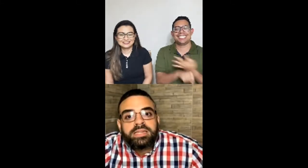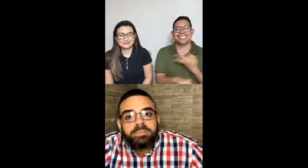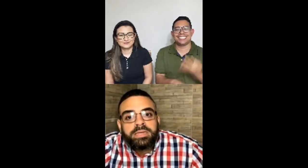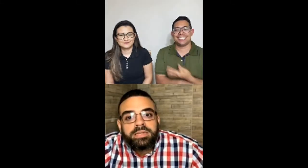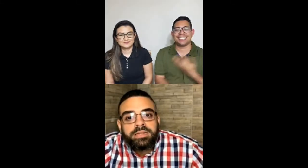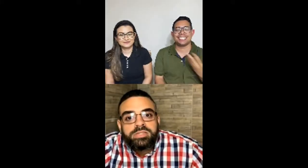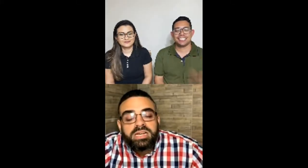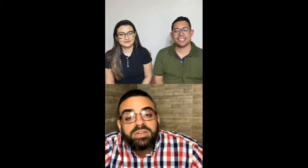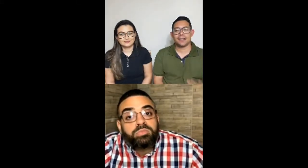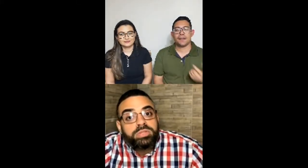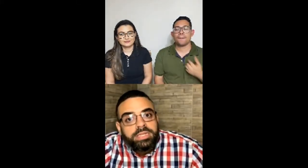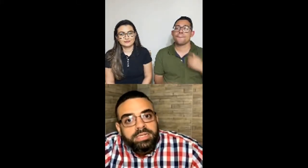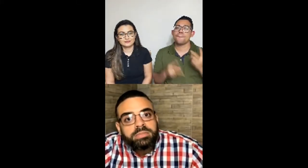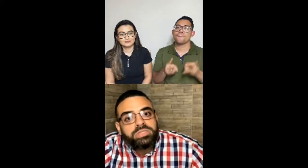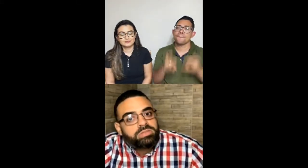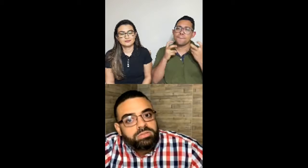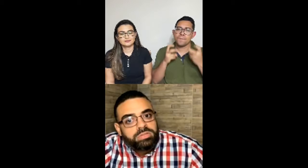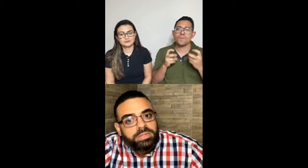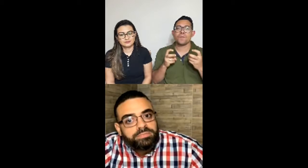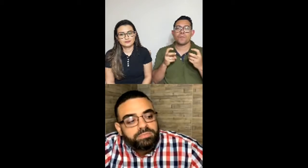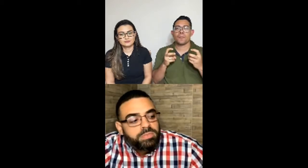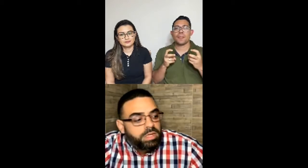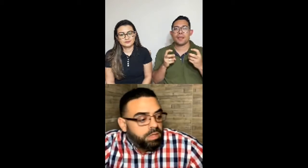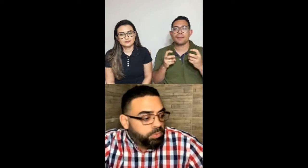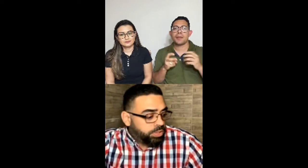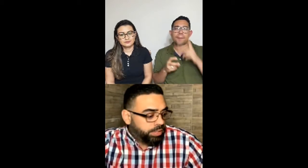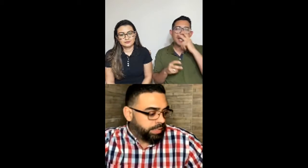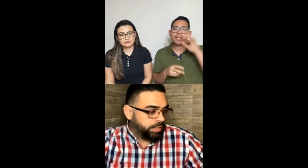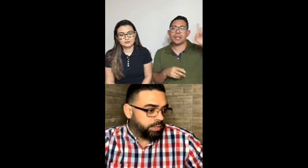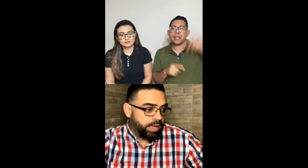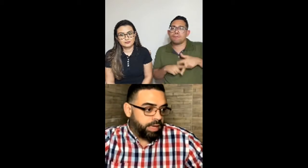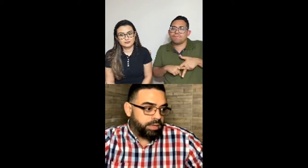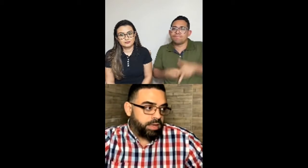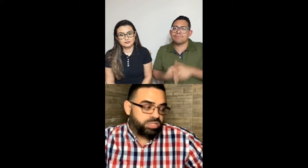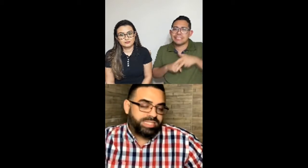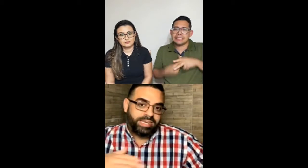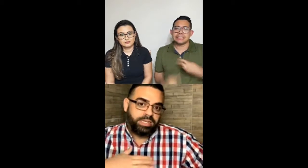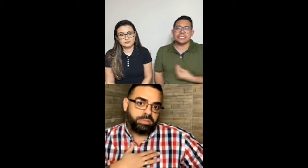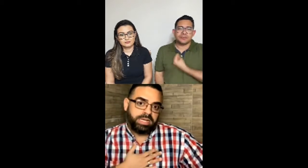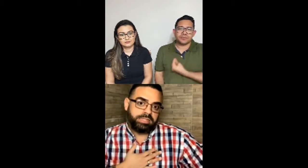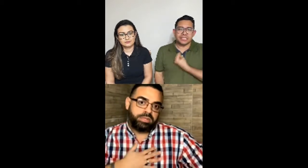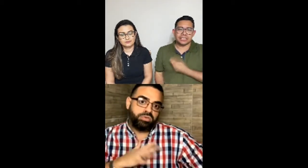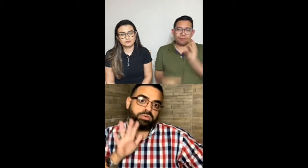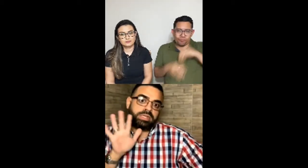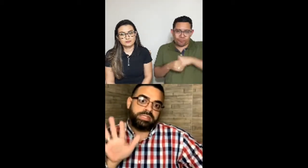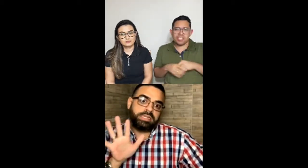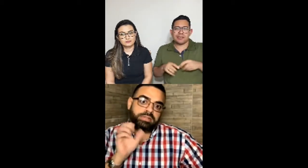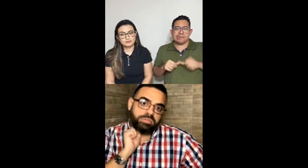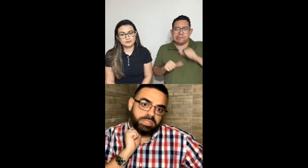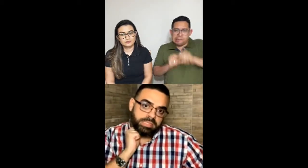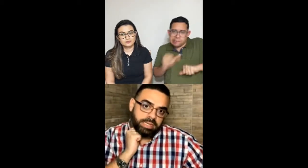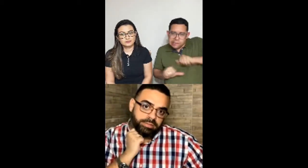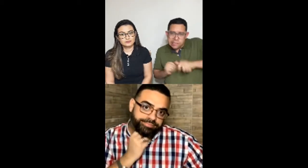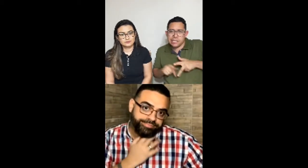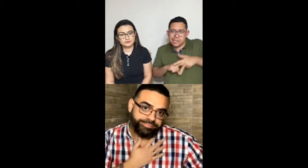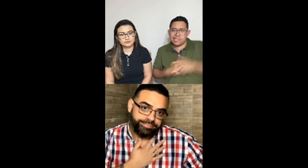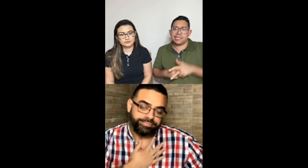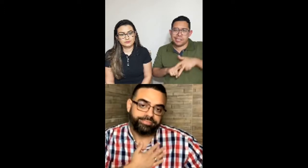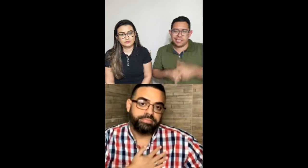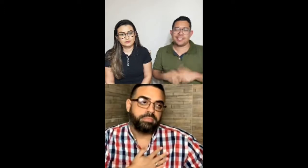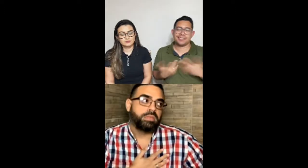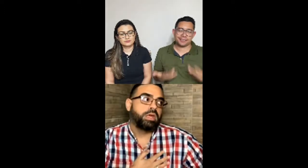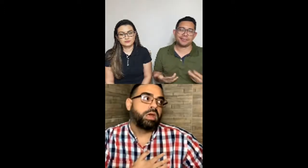vendo. Aceita que dói mesmo. E aí foi quando eu percebi que Deus estava mudando a minha estrutura. Por